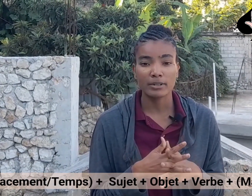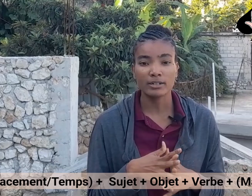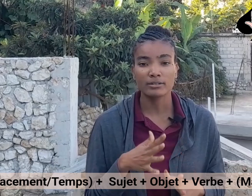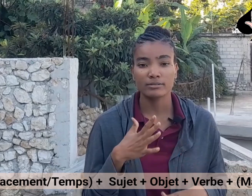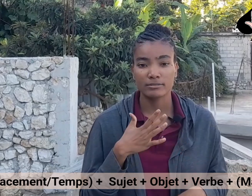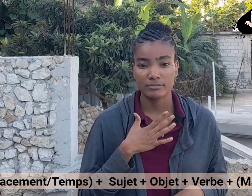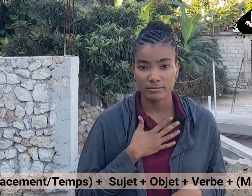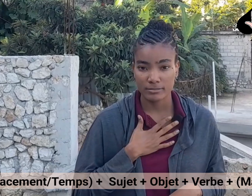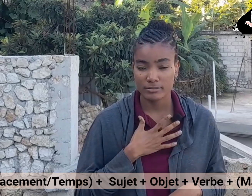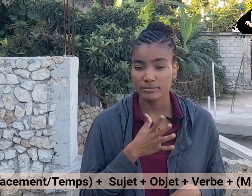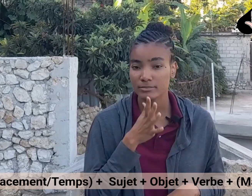grand-mère.